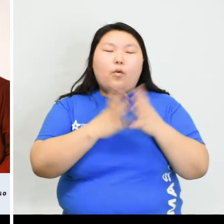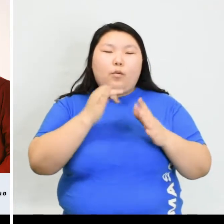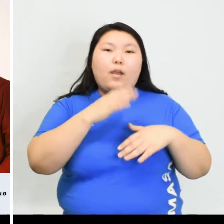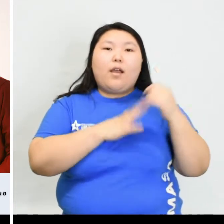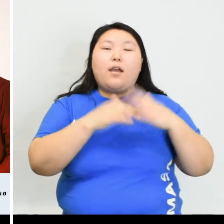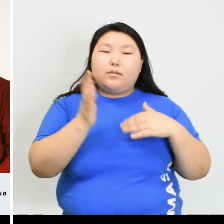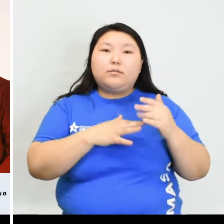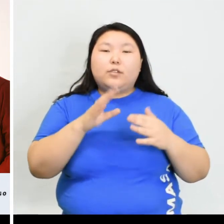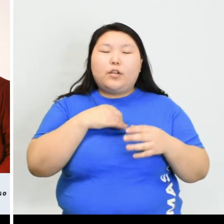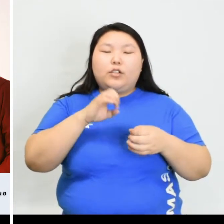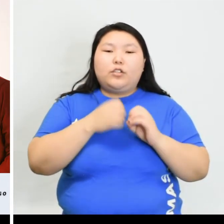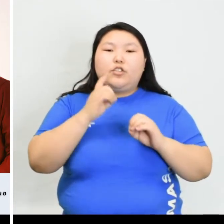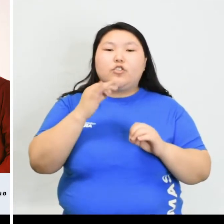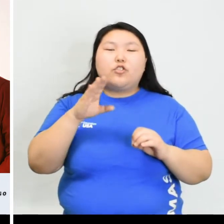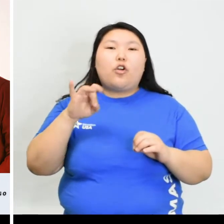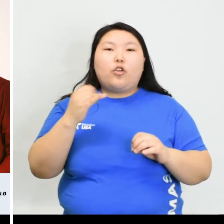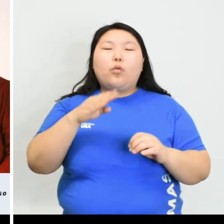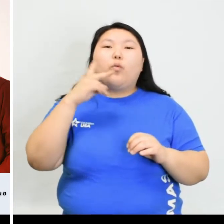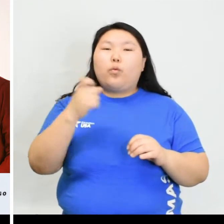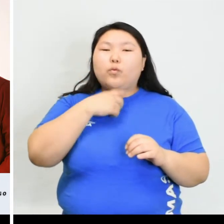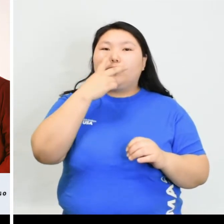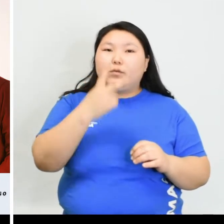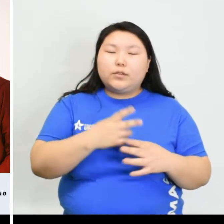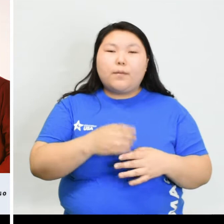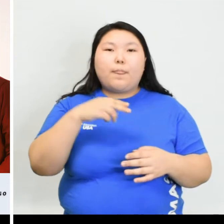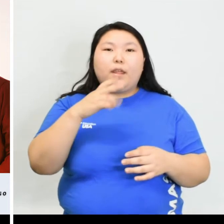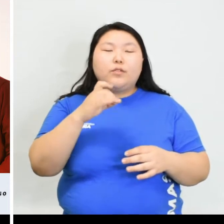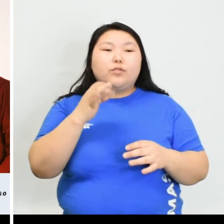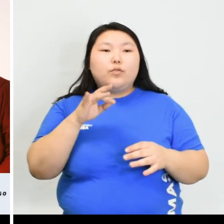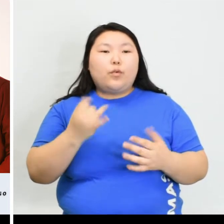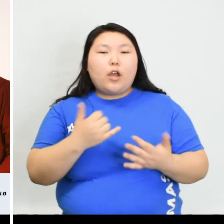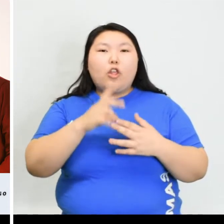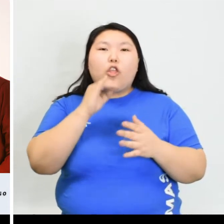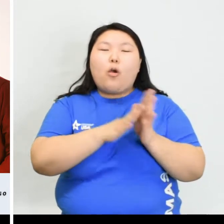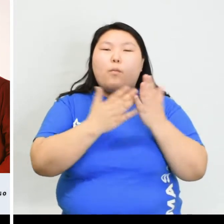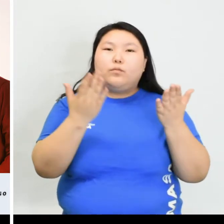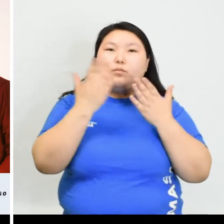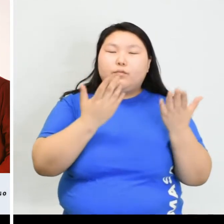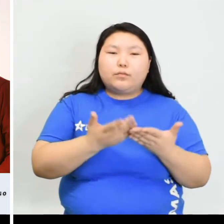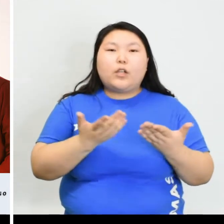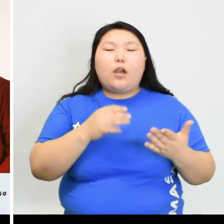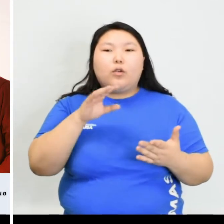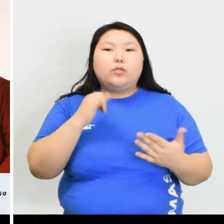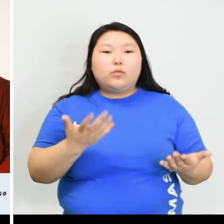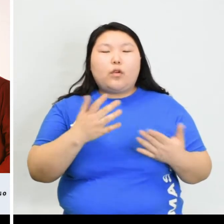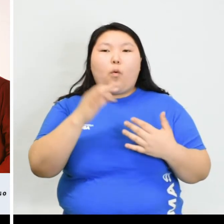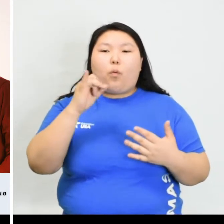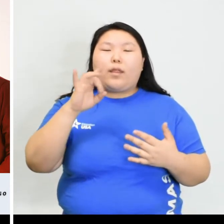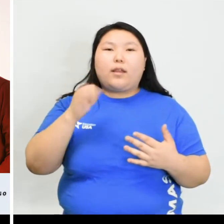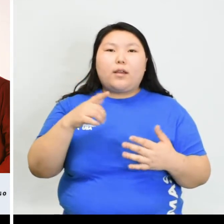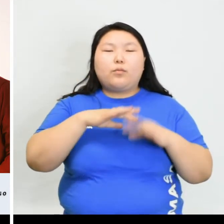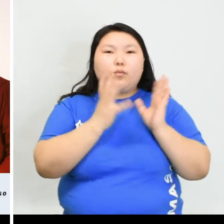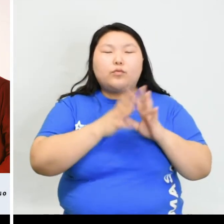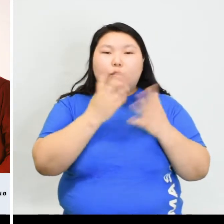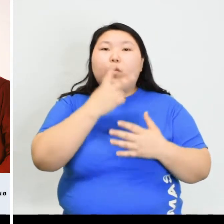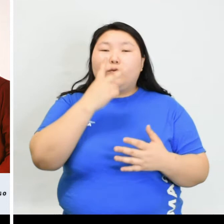гараа хүргэн тэ history тэ түүх үзэн literature тэр нэг ном зом тэ тэгэл юу нэг урлаг мурлаг